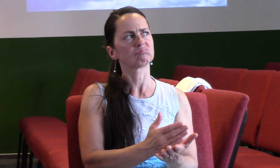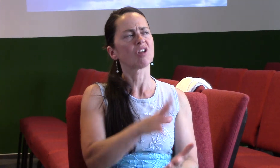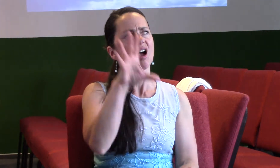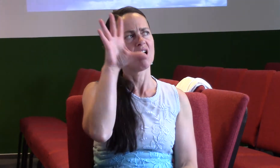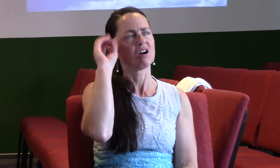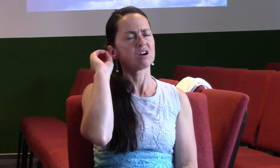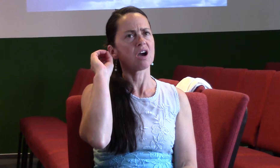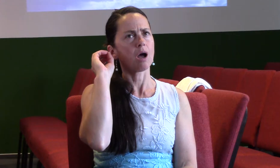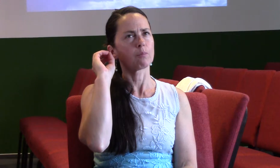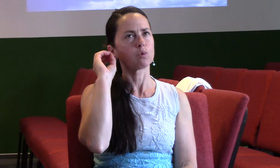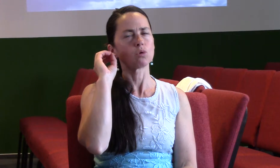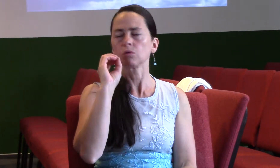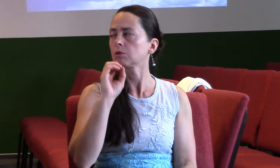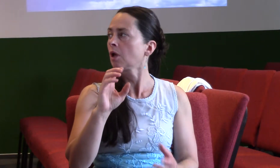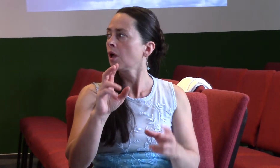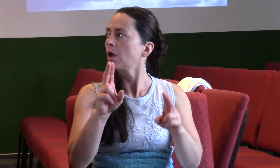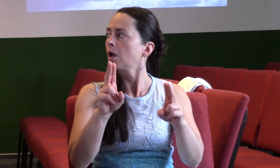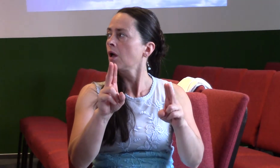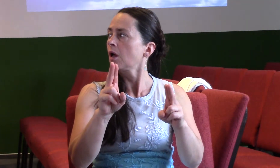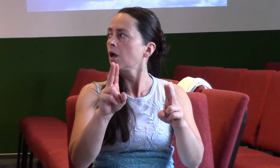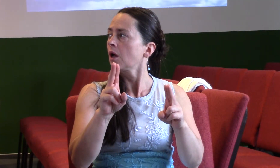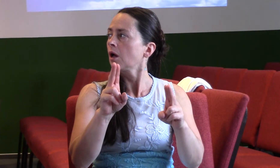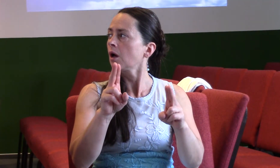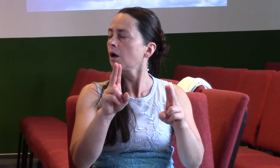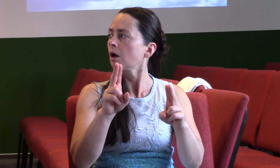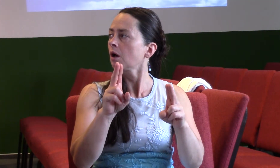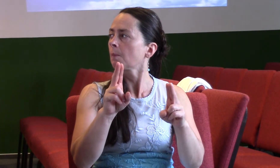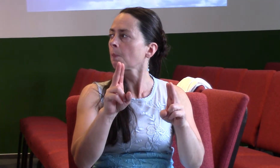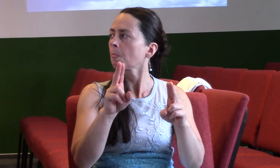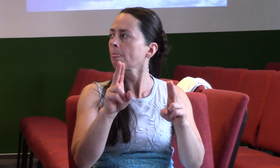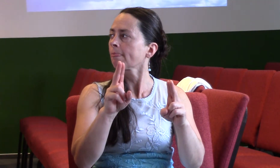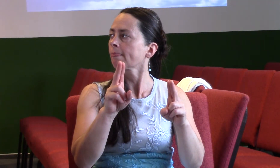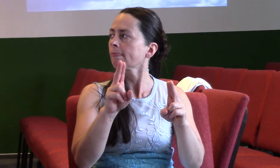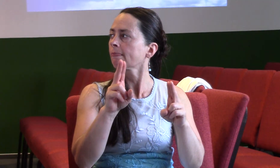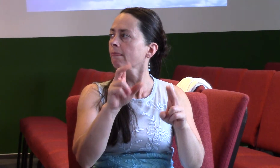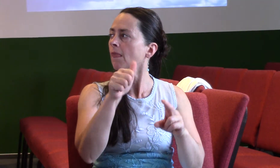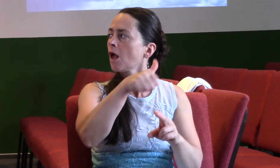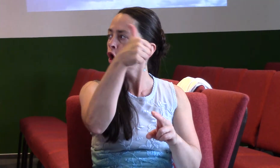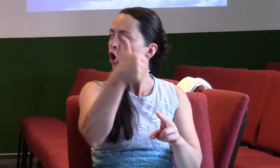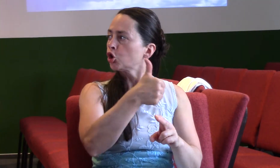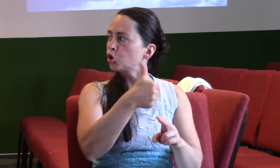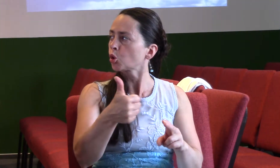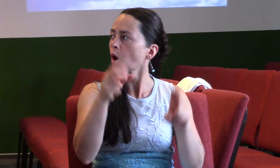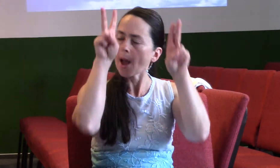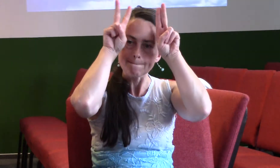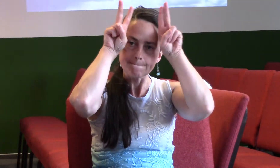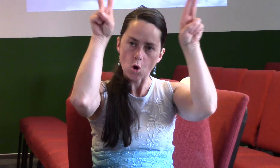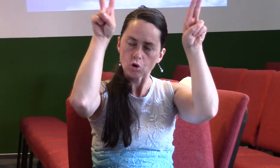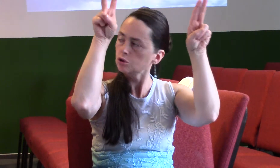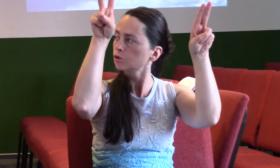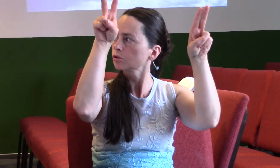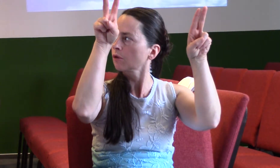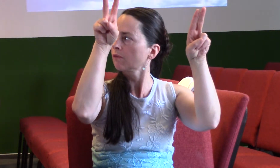Mojžíšovi, znovu to opakuju. Za ukradeného býka máme